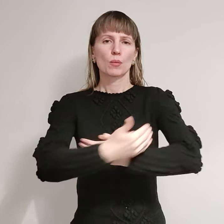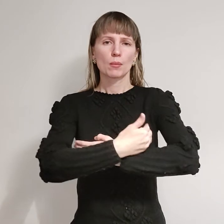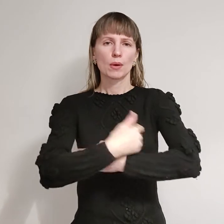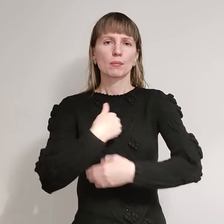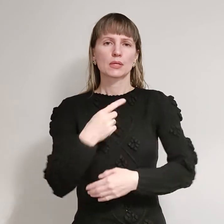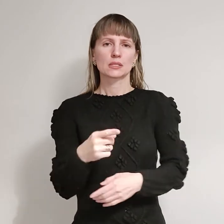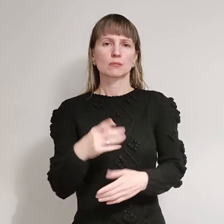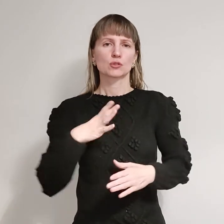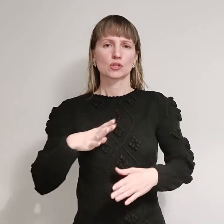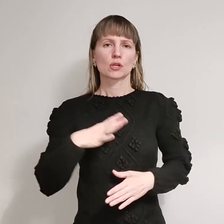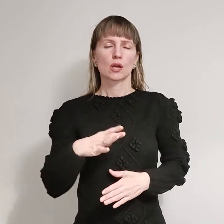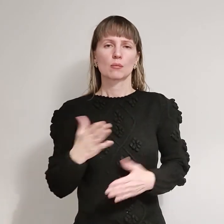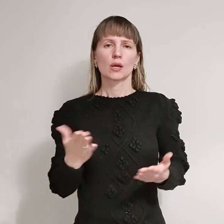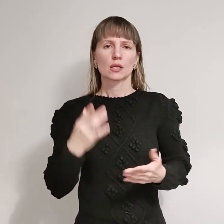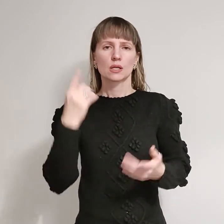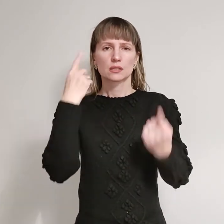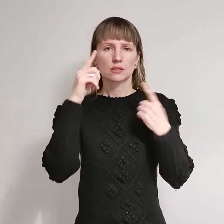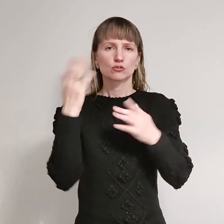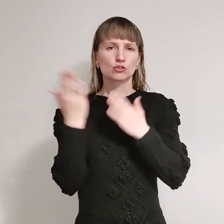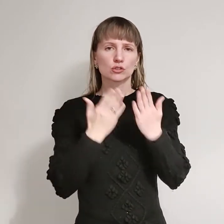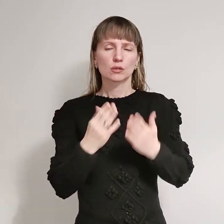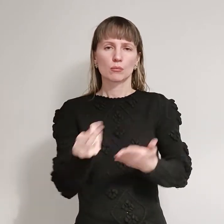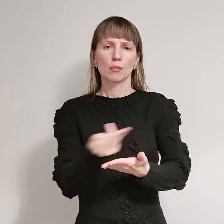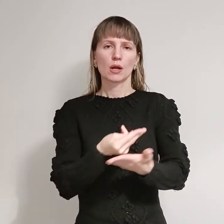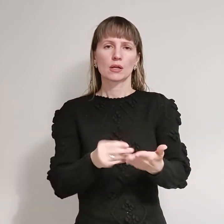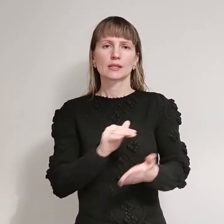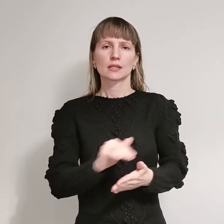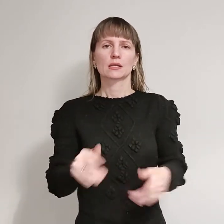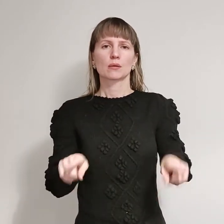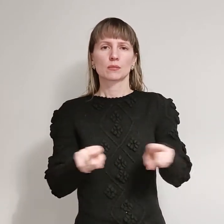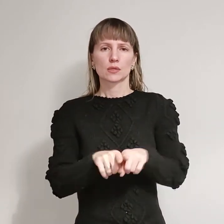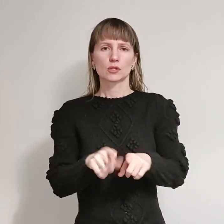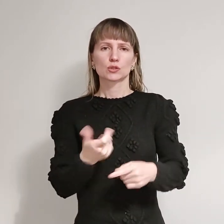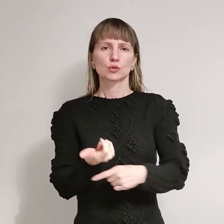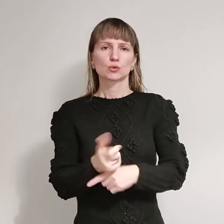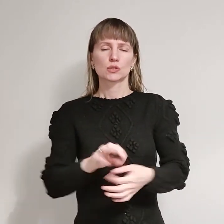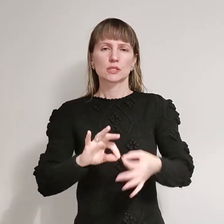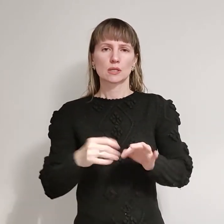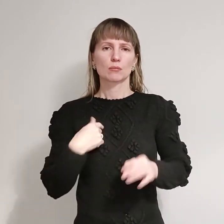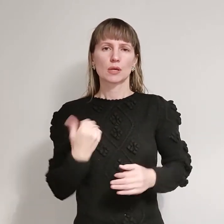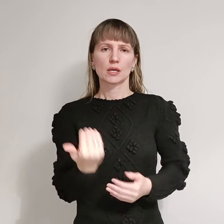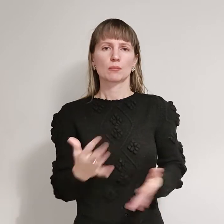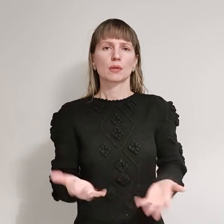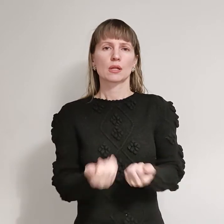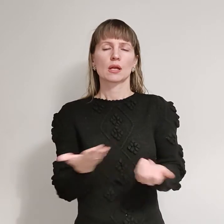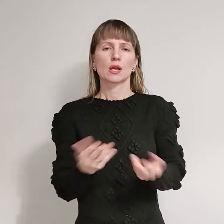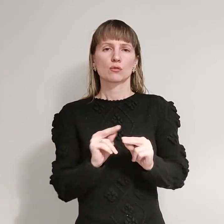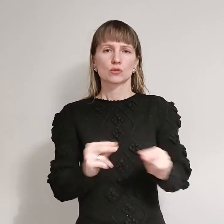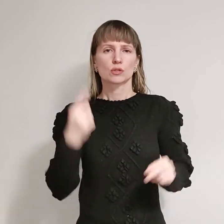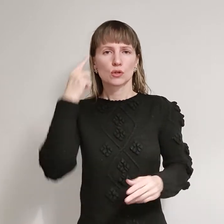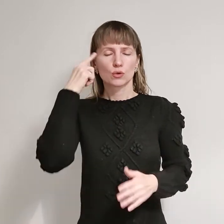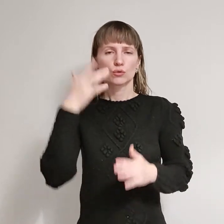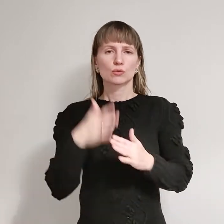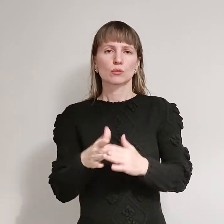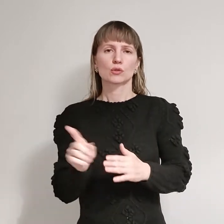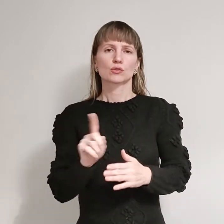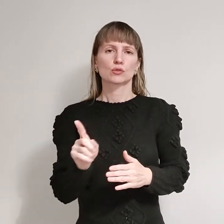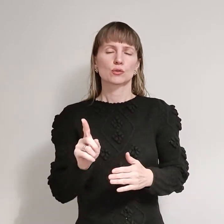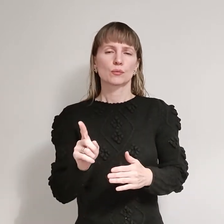ними читаємо якихось казок, малюємо малюнки, тому що дітям теж дуже складно. Ми їх підтримуємо, як педагоги розуміємо, що це досить